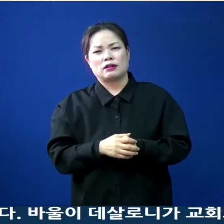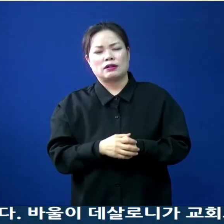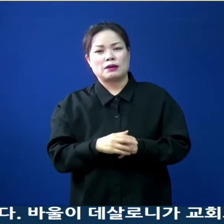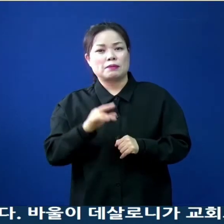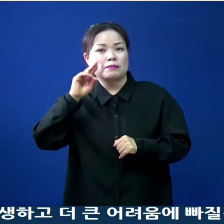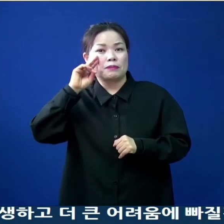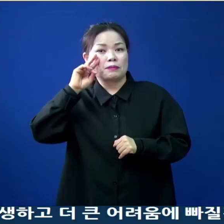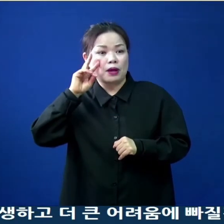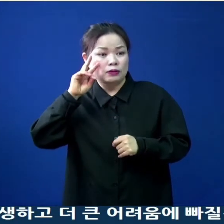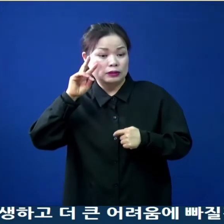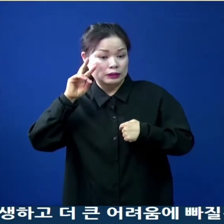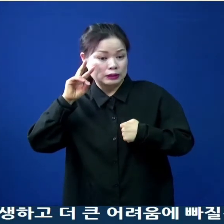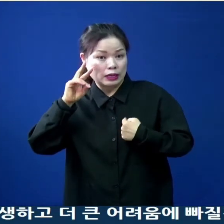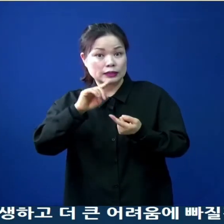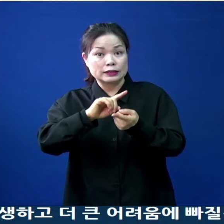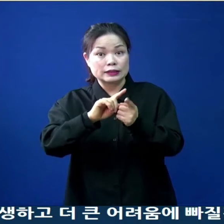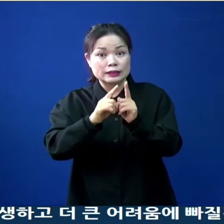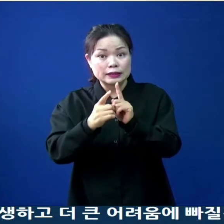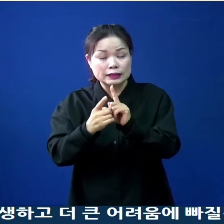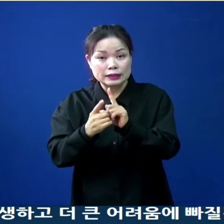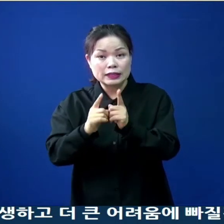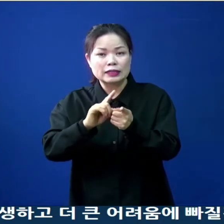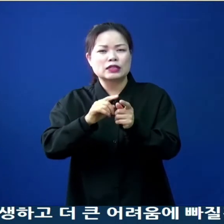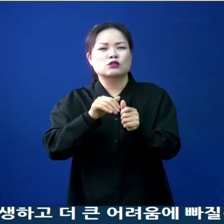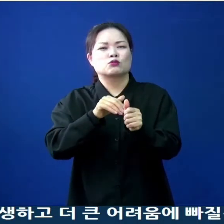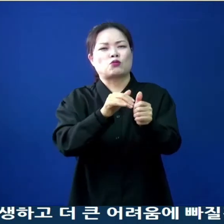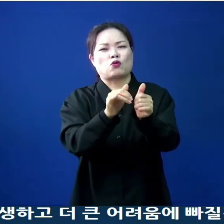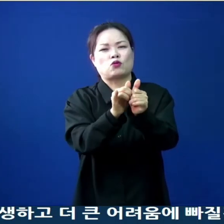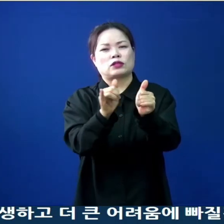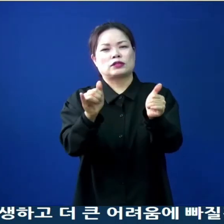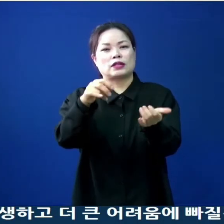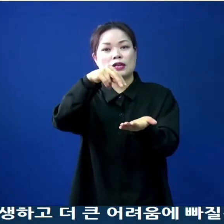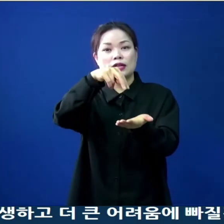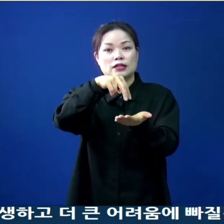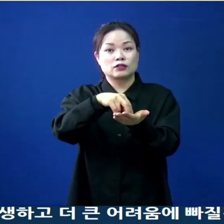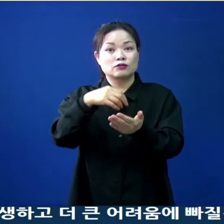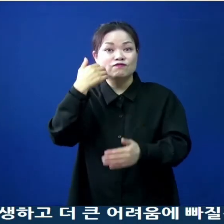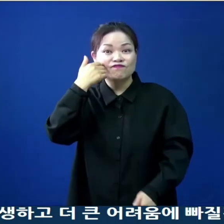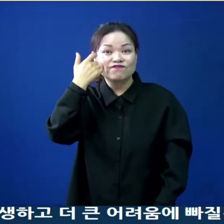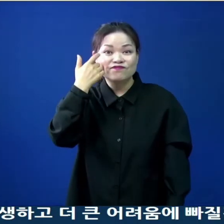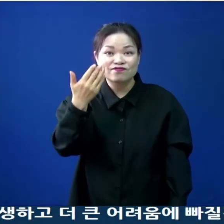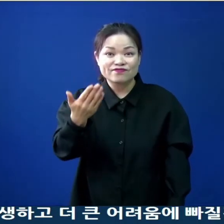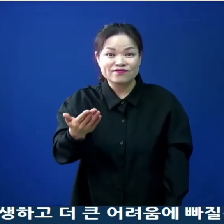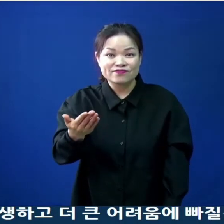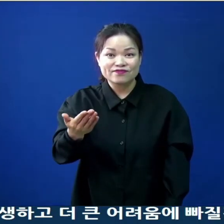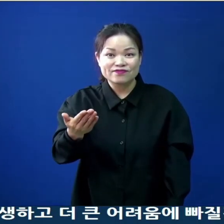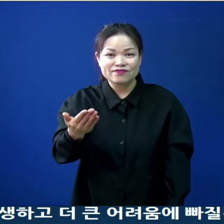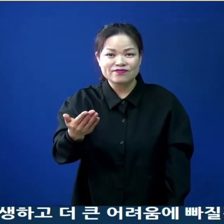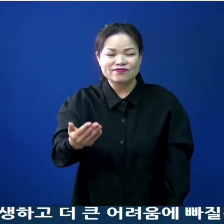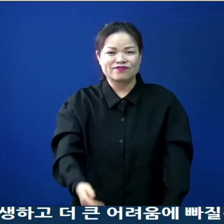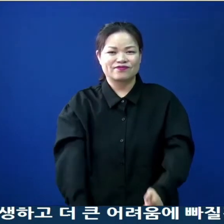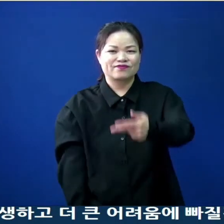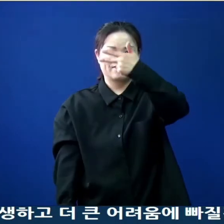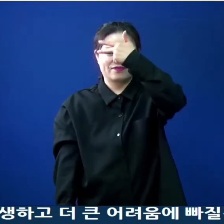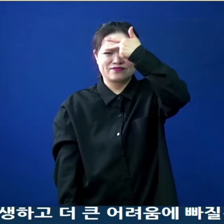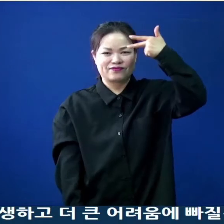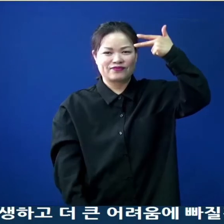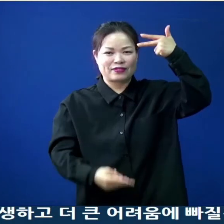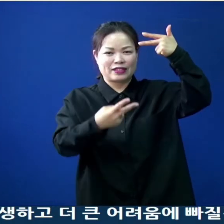바울은 자기 대신에 대신 보낼 사람을 세웁니다. 여러분, 그게 누굽니까?